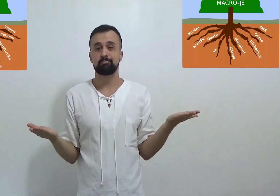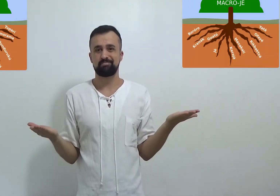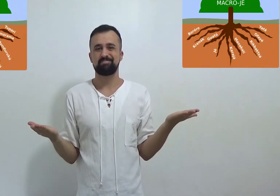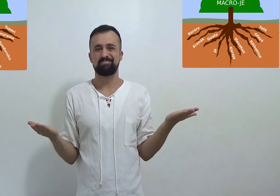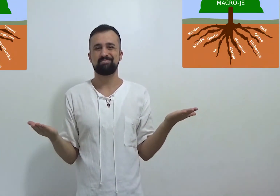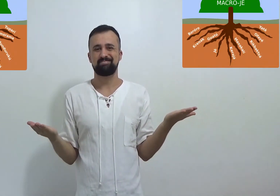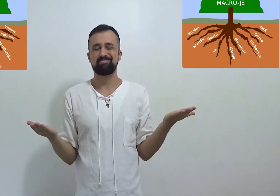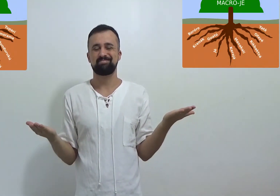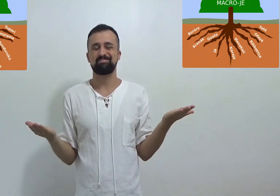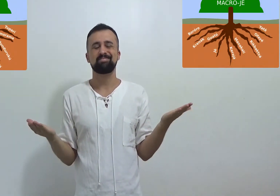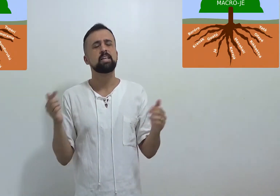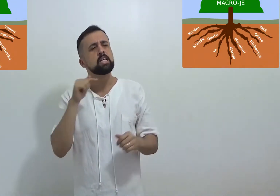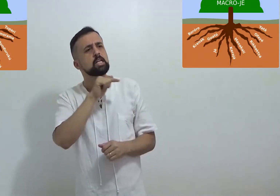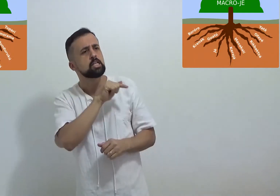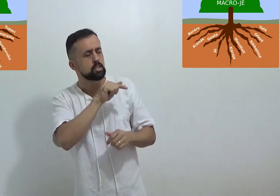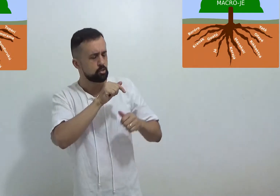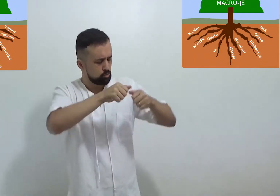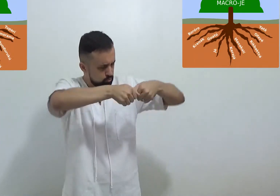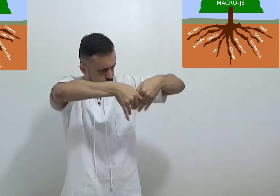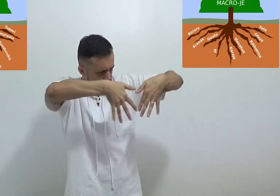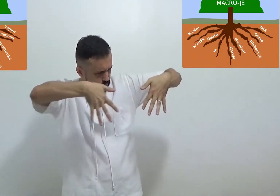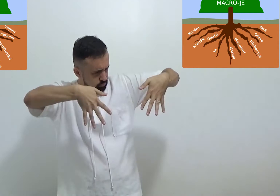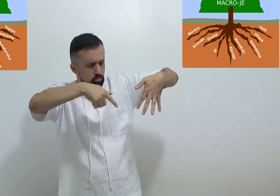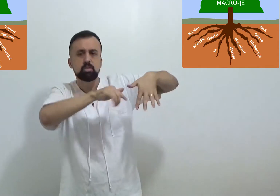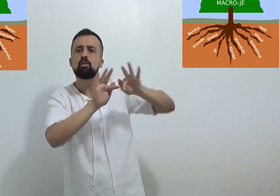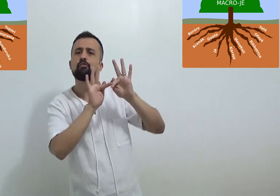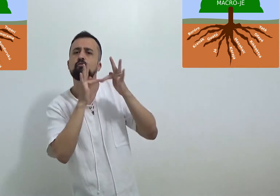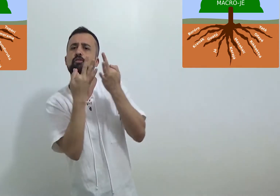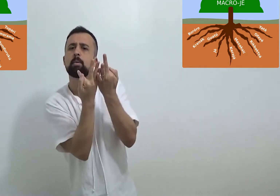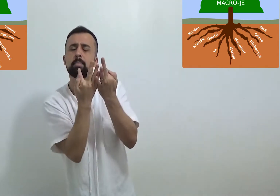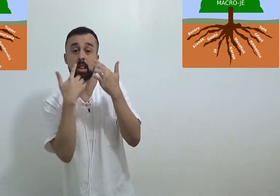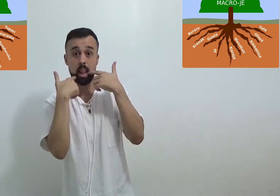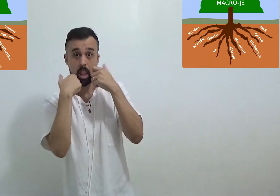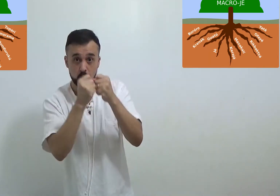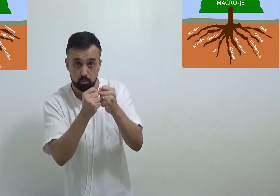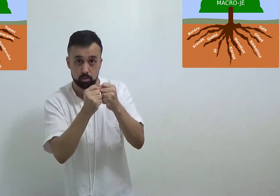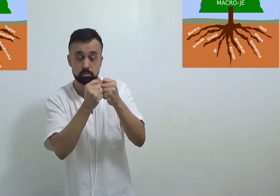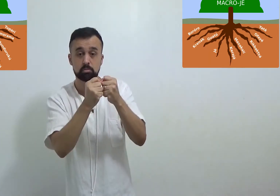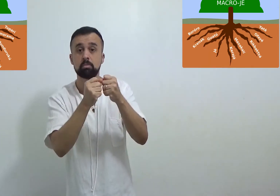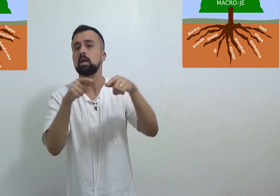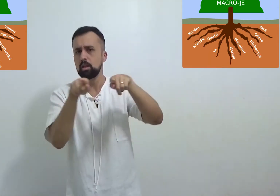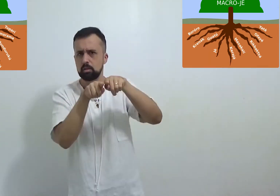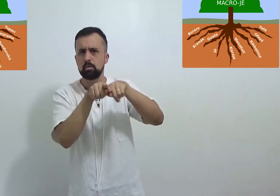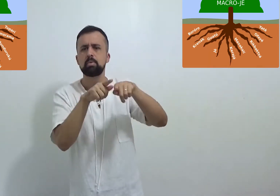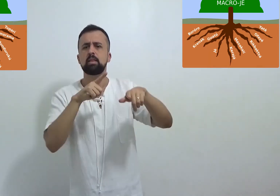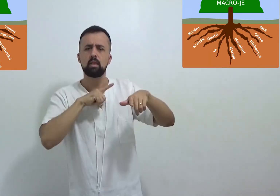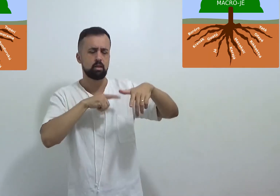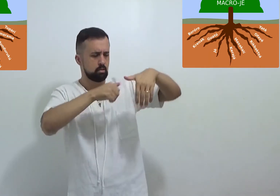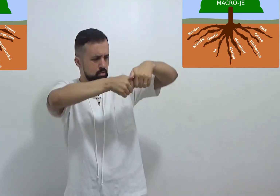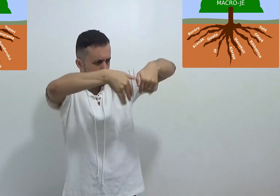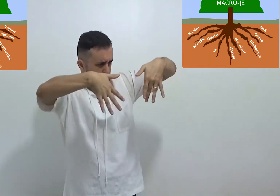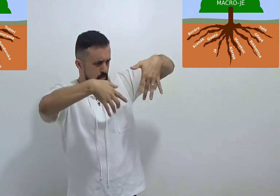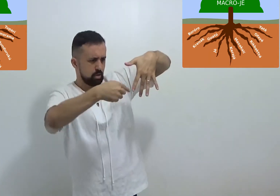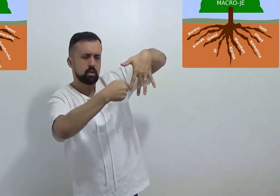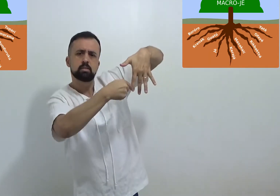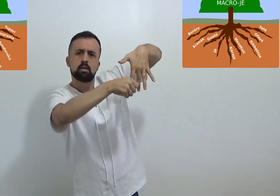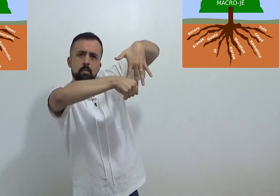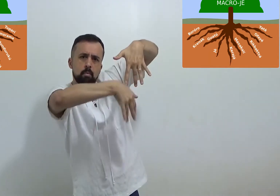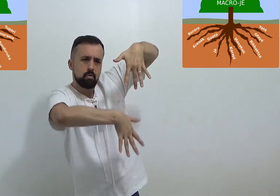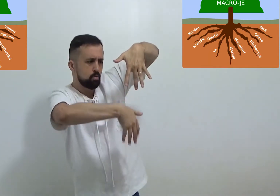este e este. E cada uma dessas são chamadas de famílias